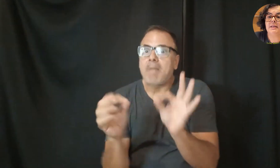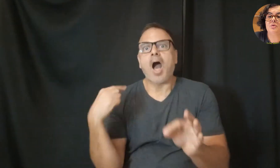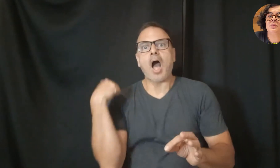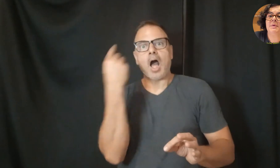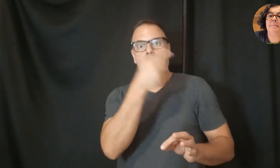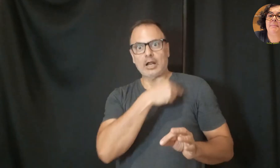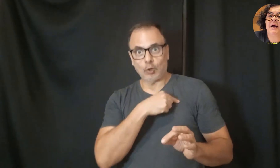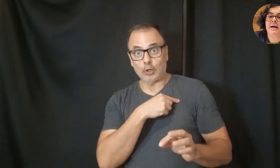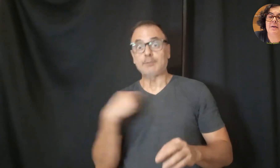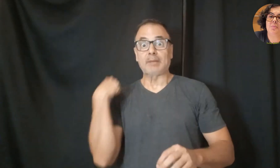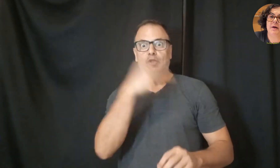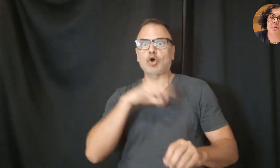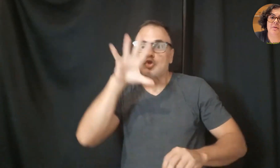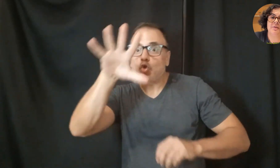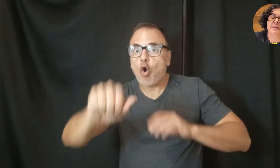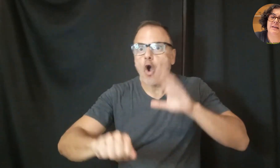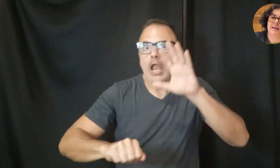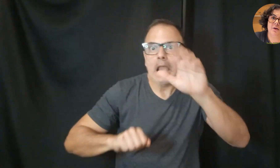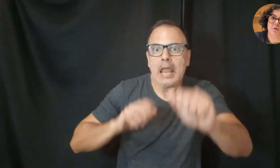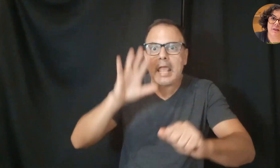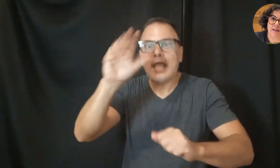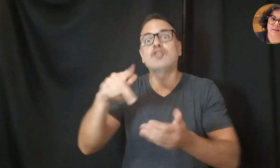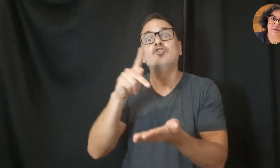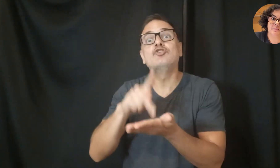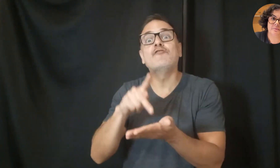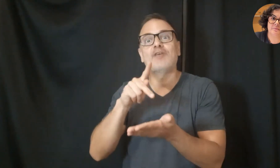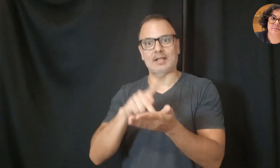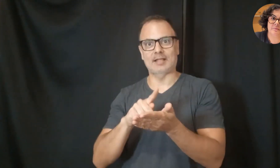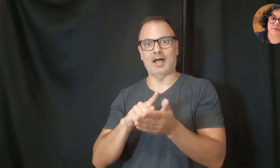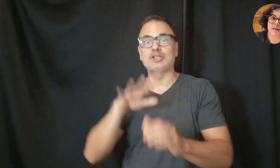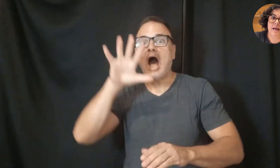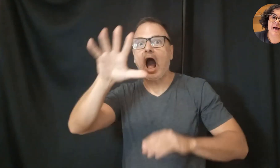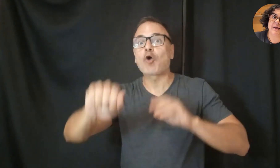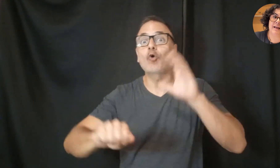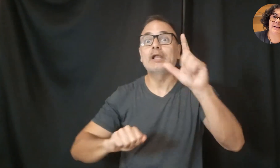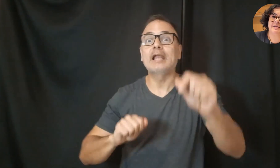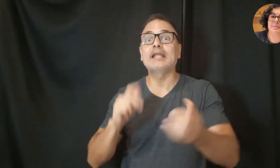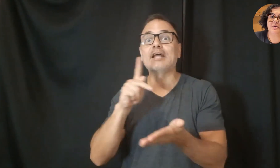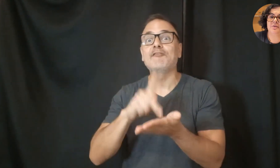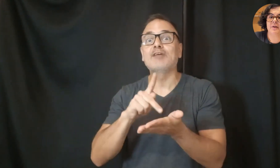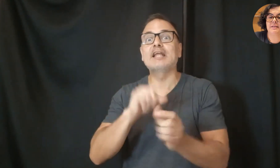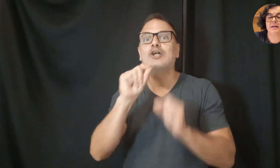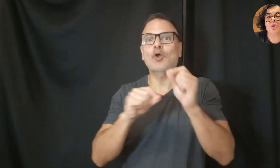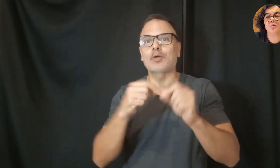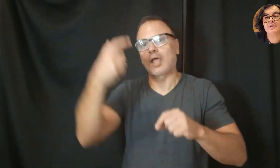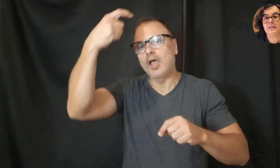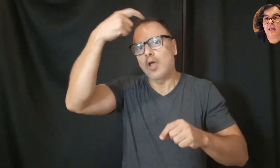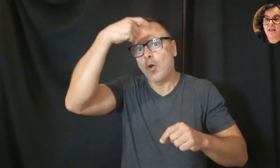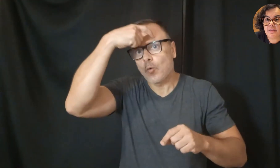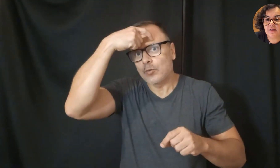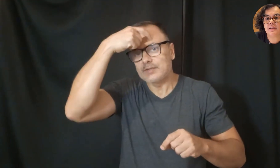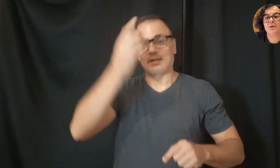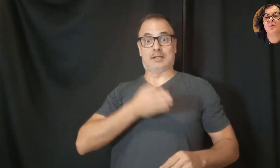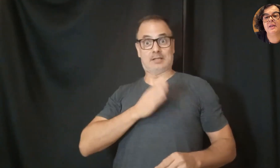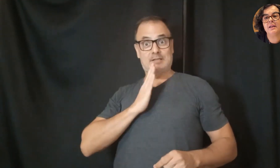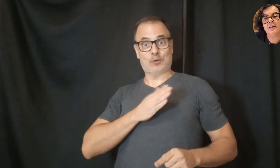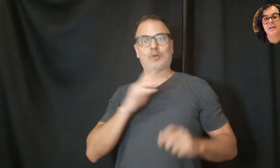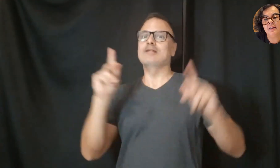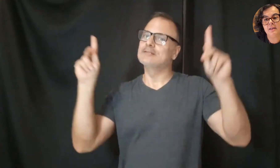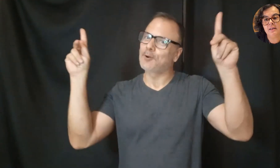nos preparam para uma verdadeira colheita, aquela que se manifesta na consciência tranquila e